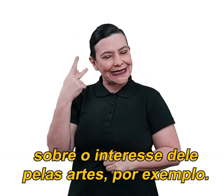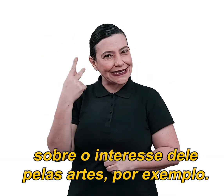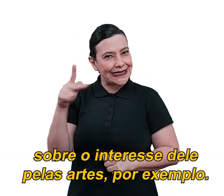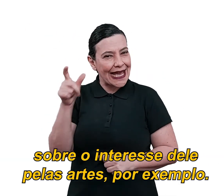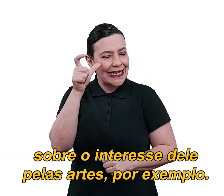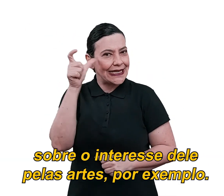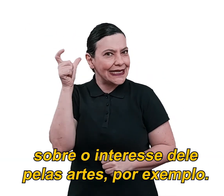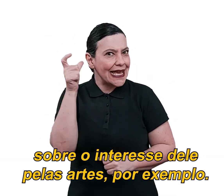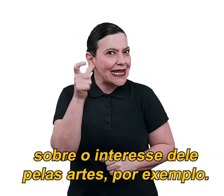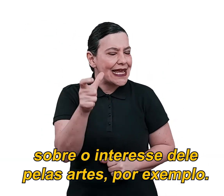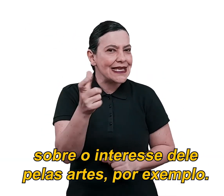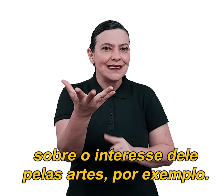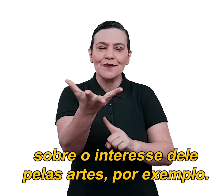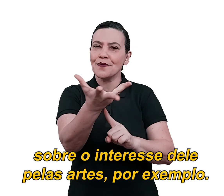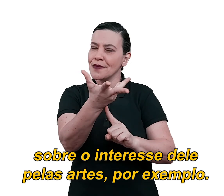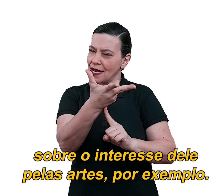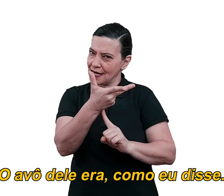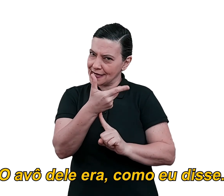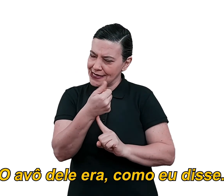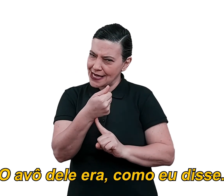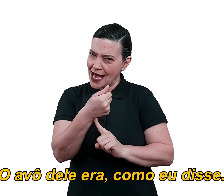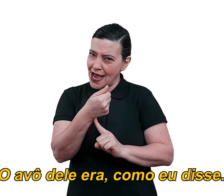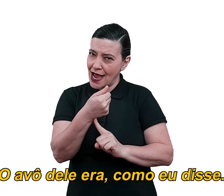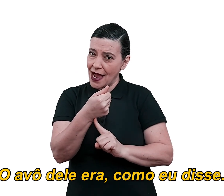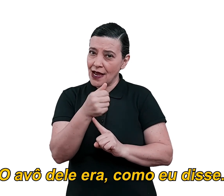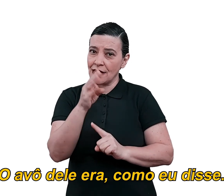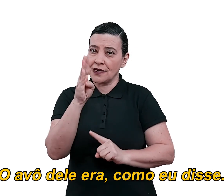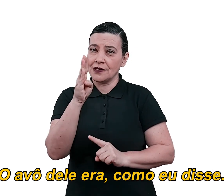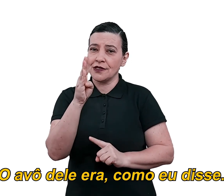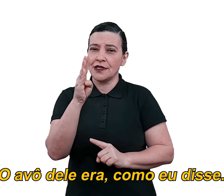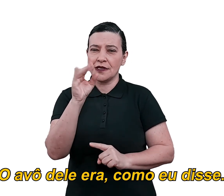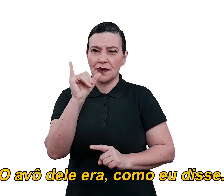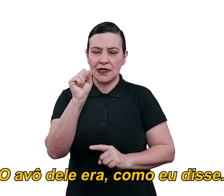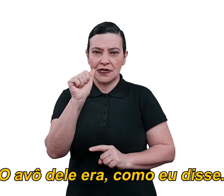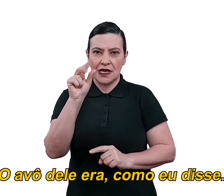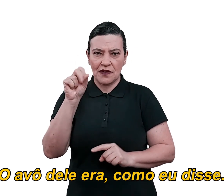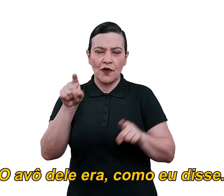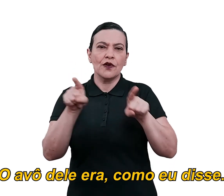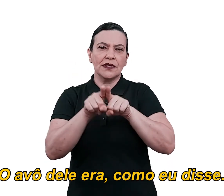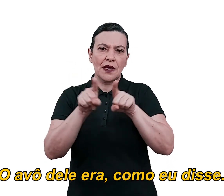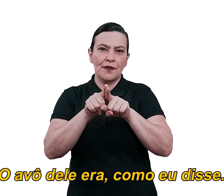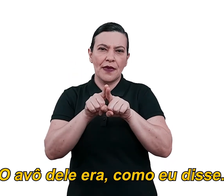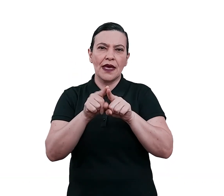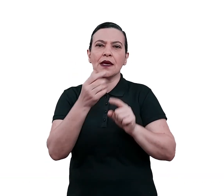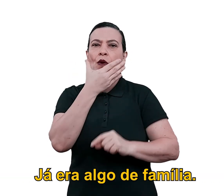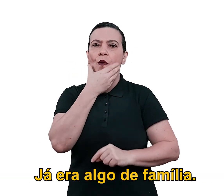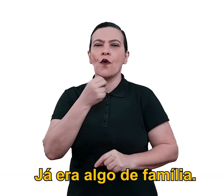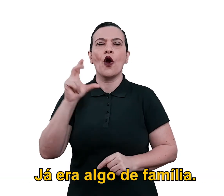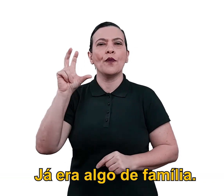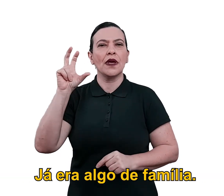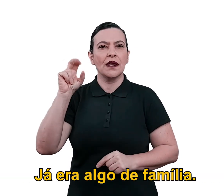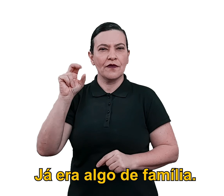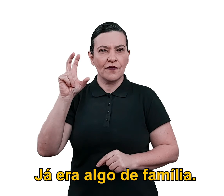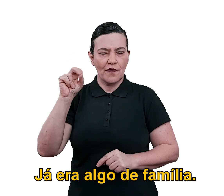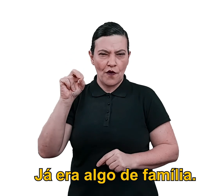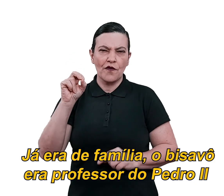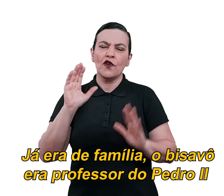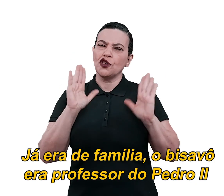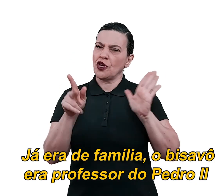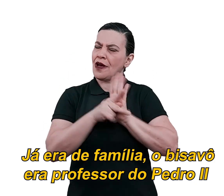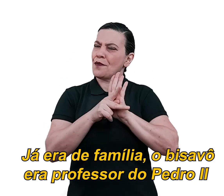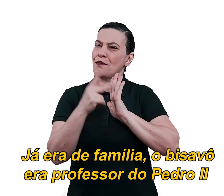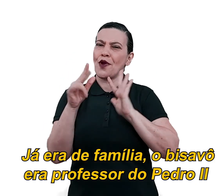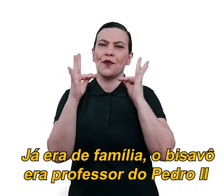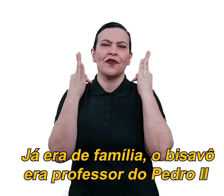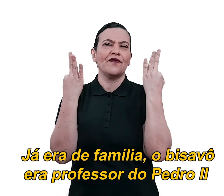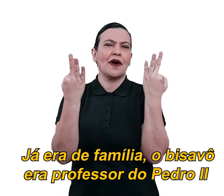sobre o interesse dele pelas artes, por exemplo, né? O avô dele era, como eu disse, né, já era algo de família. Já era